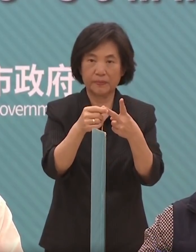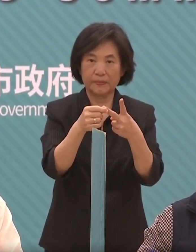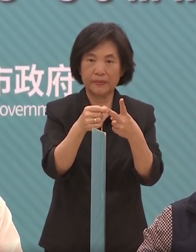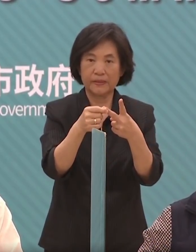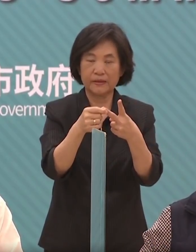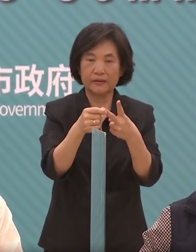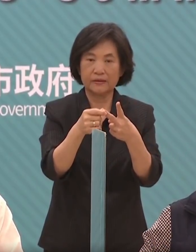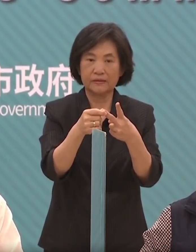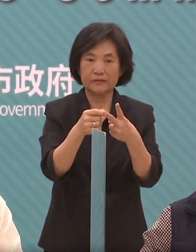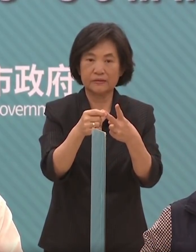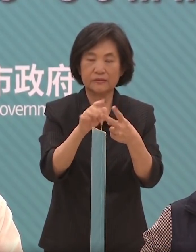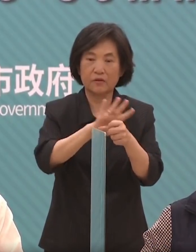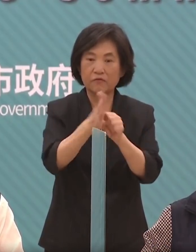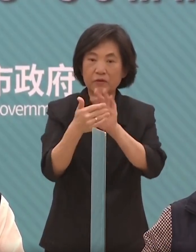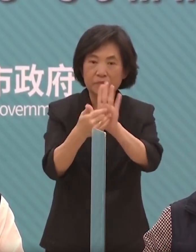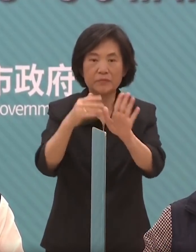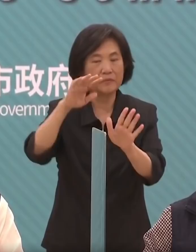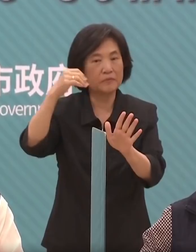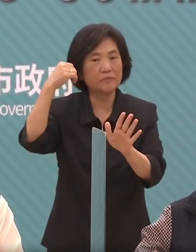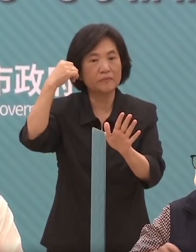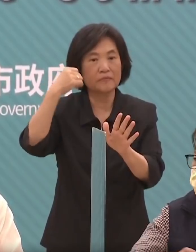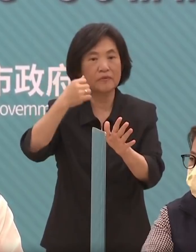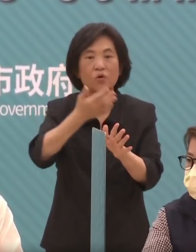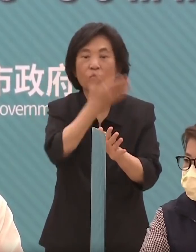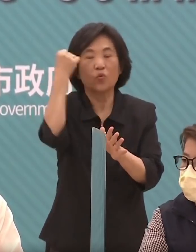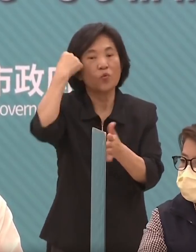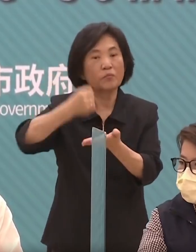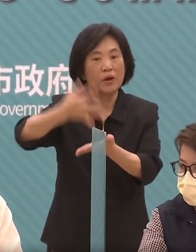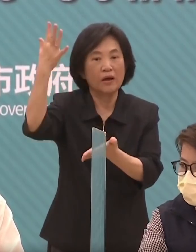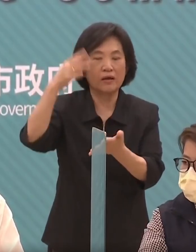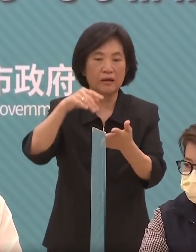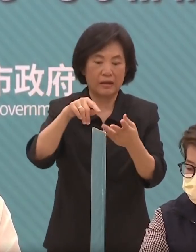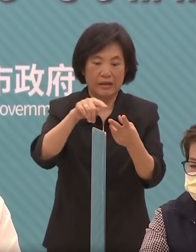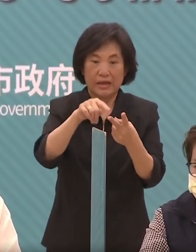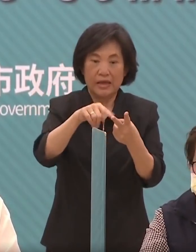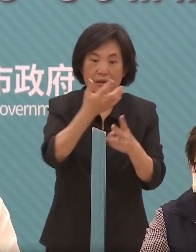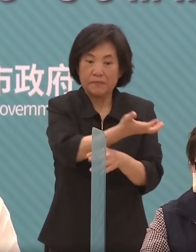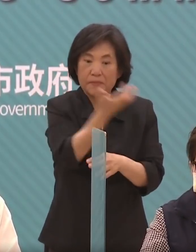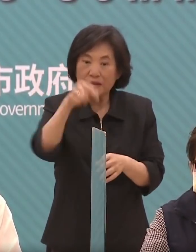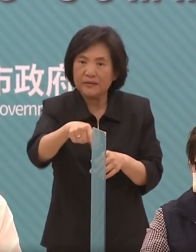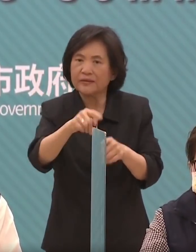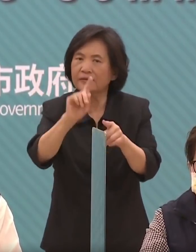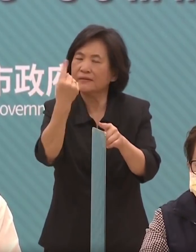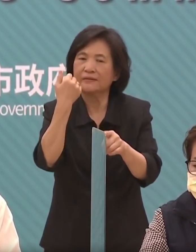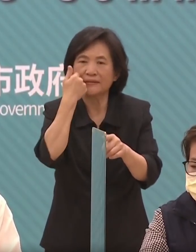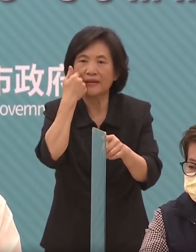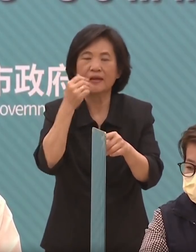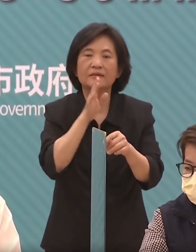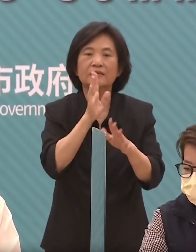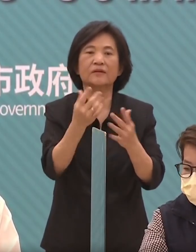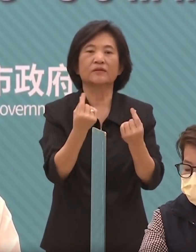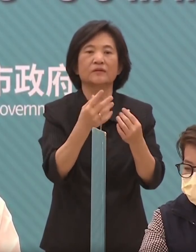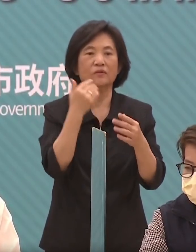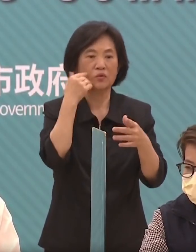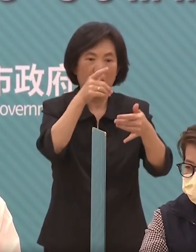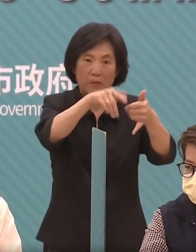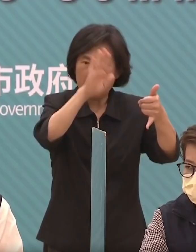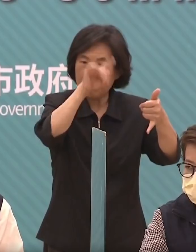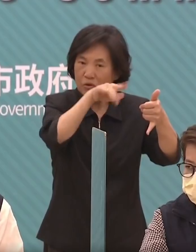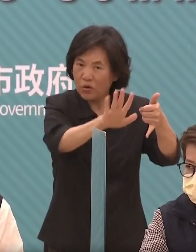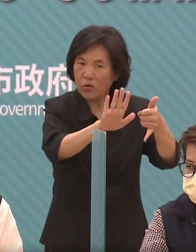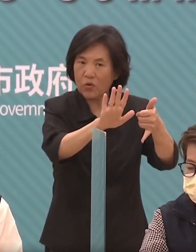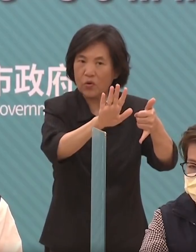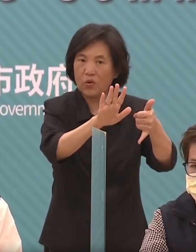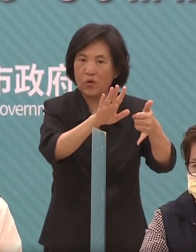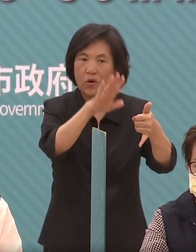个收那个居家隔离的那种病人。比方说的哦，有确诊者，那就被